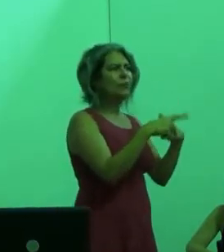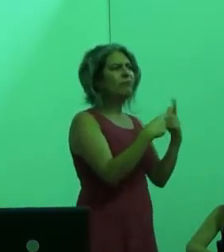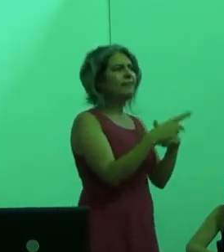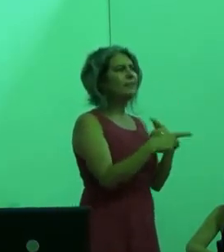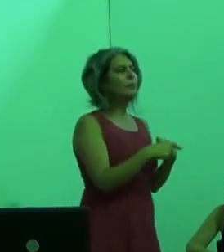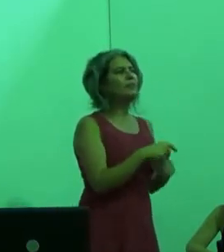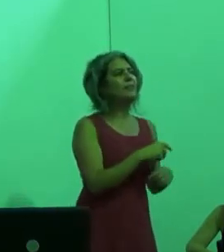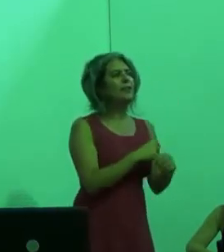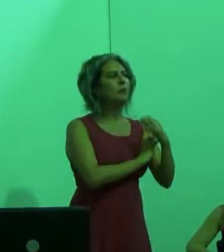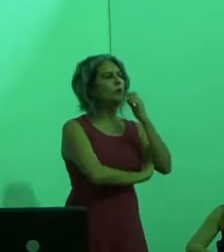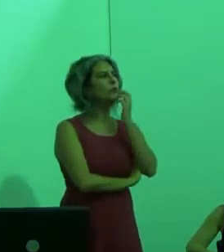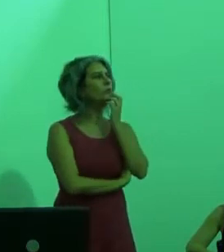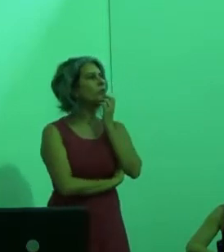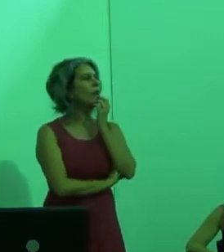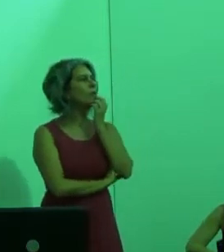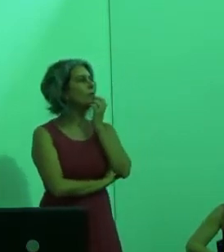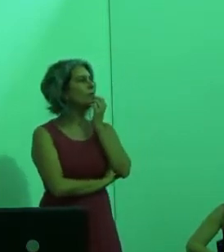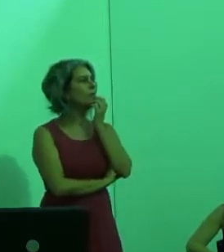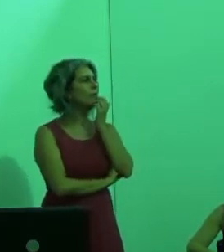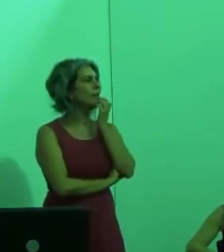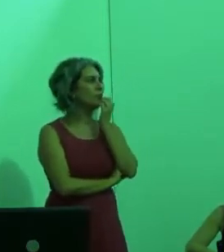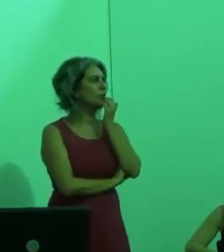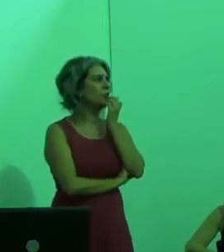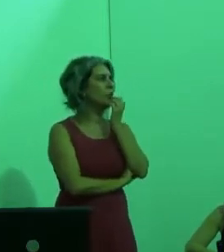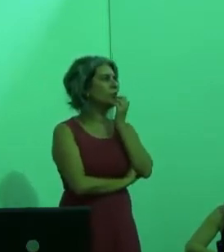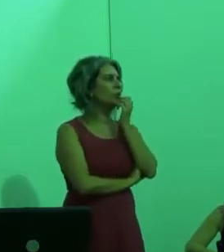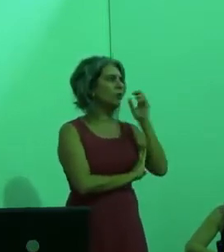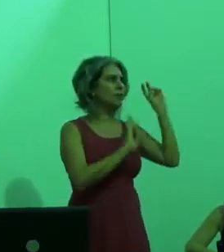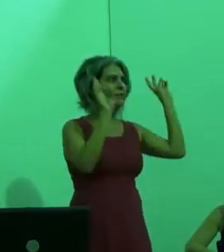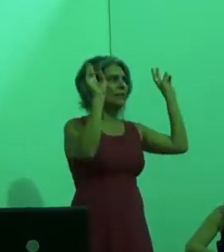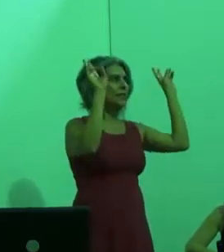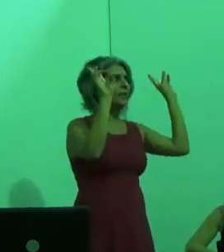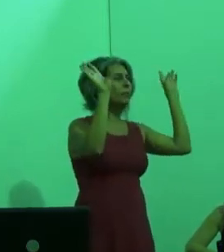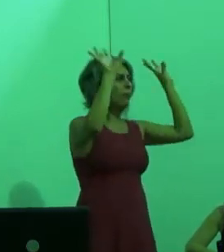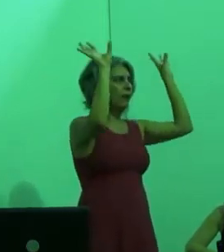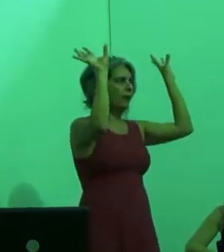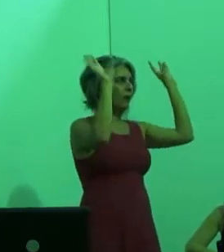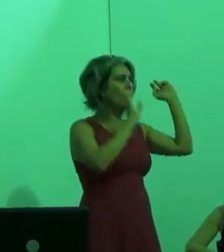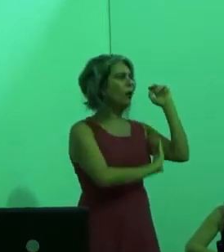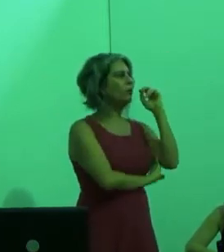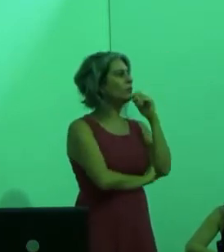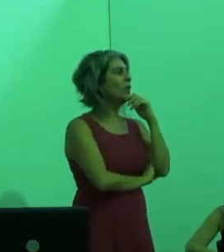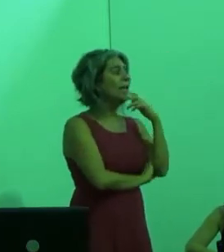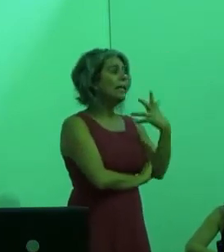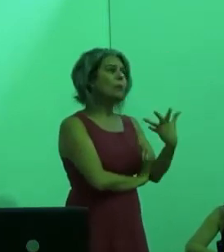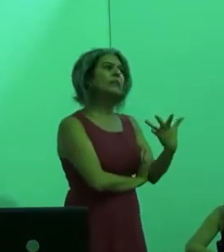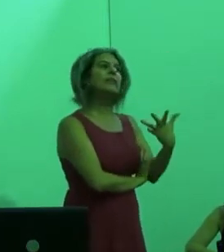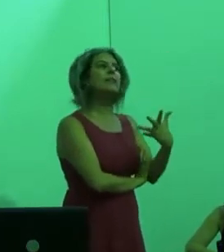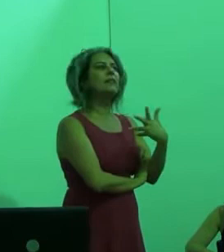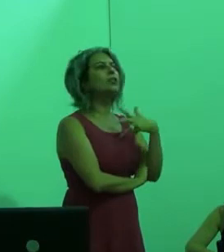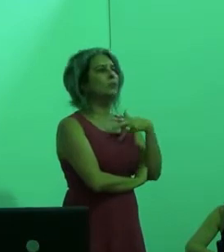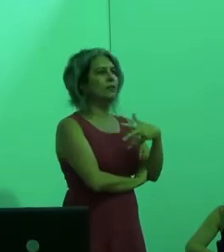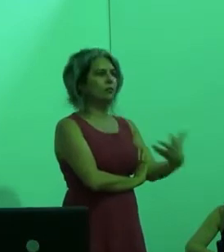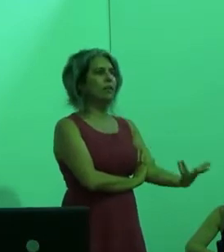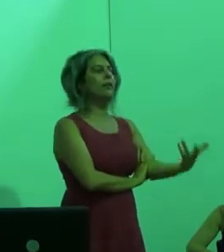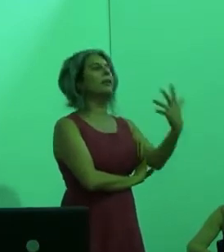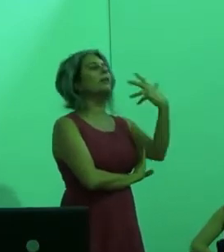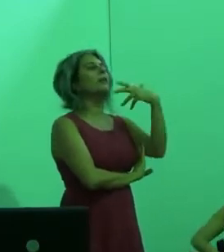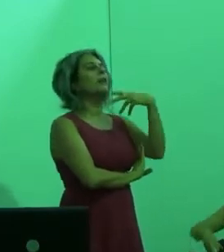conversa depois se dá tempo, eu conto uns causos recentes de autores hiper e famoso, é muito interessante você ver